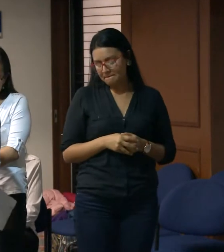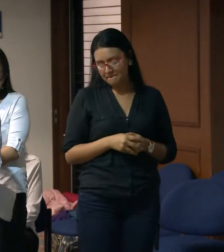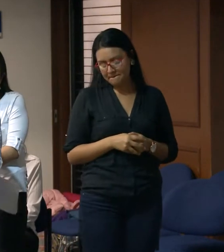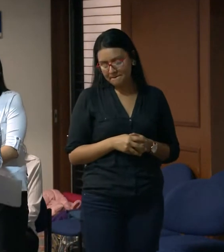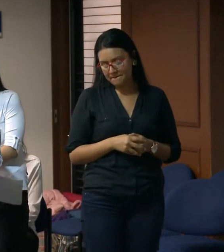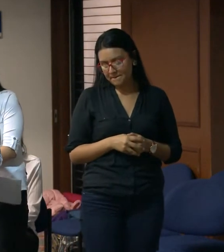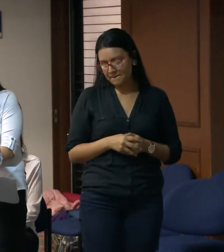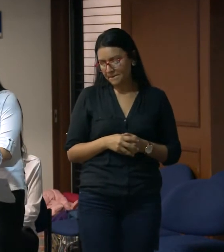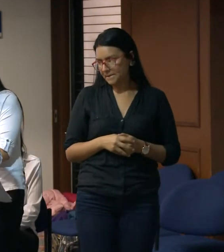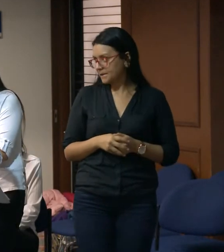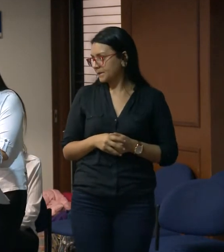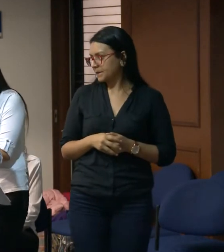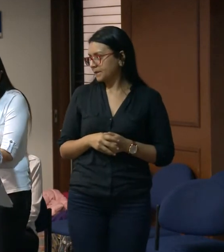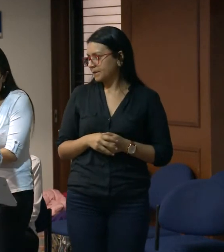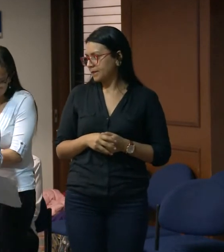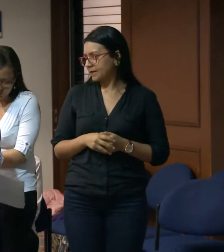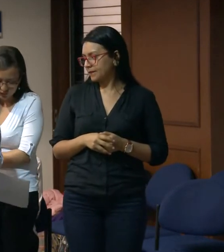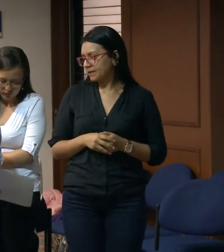Crítico-social.